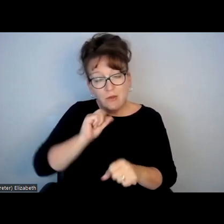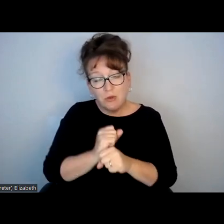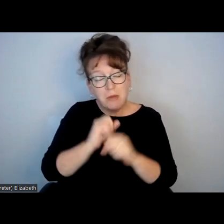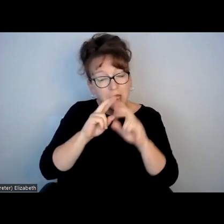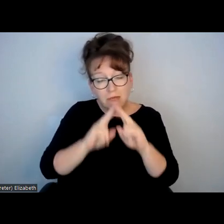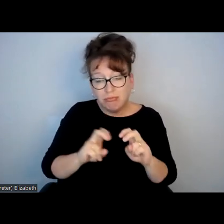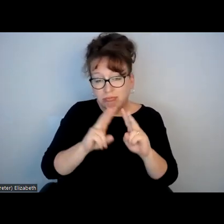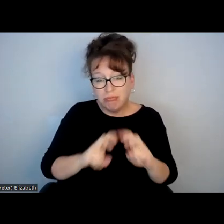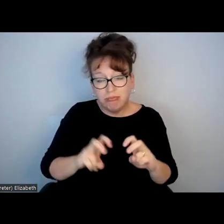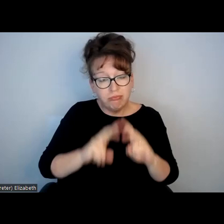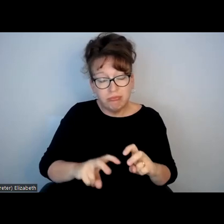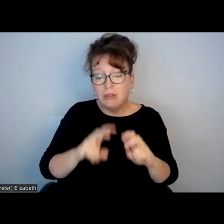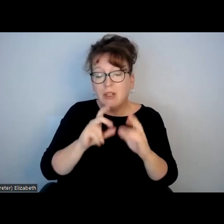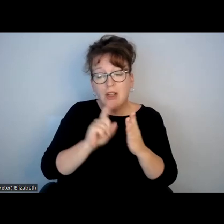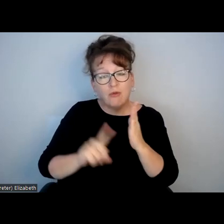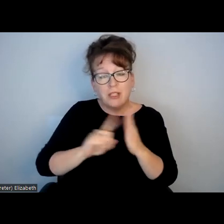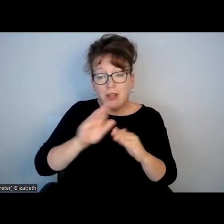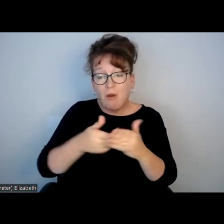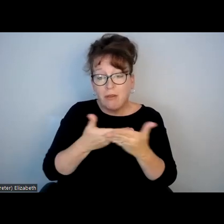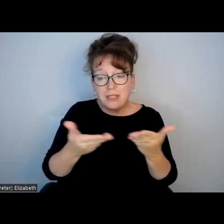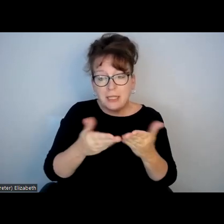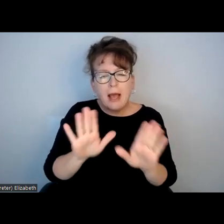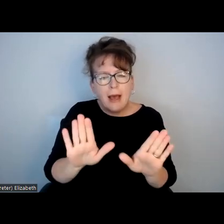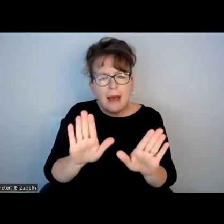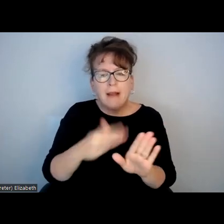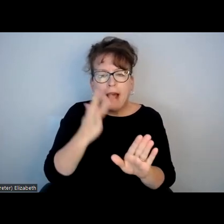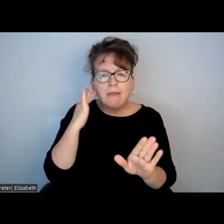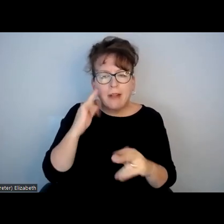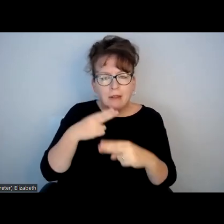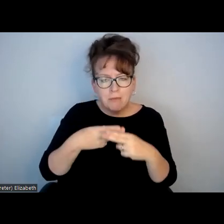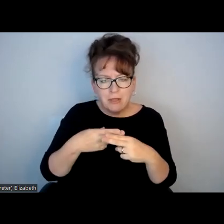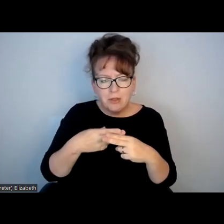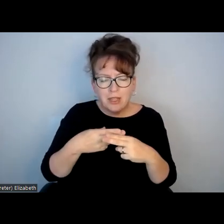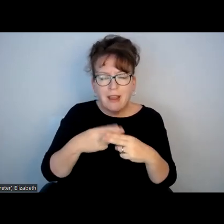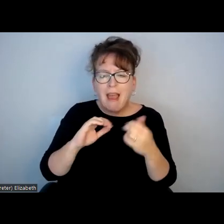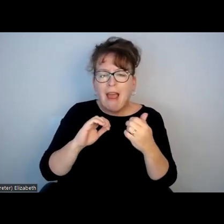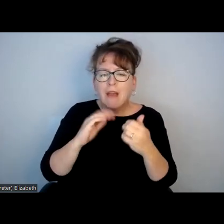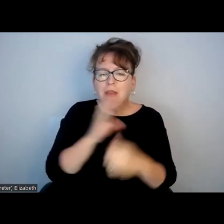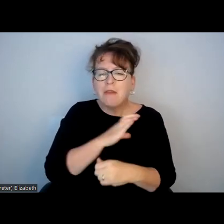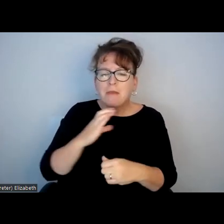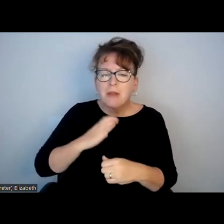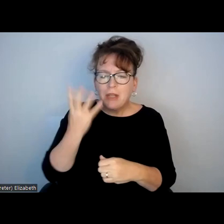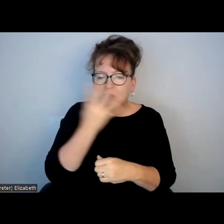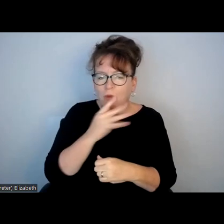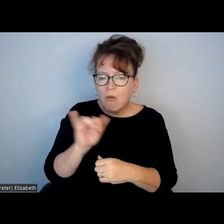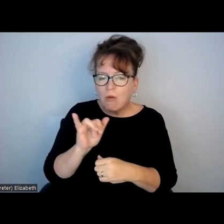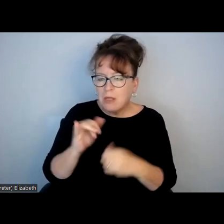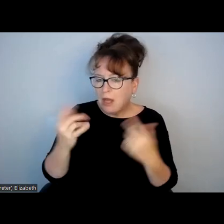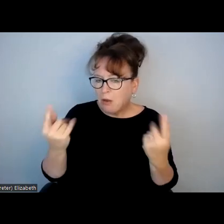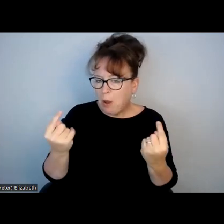Está tratando de profundizar en todas estas cosas hay una cosa que se me olvidó mencionar Es